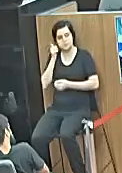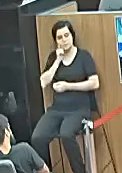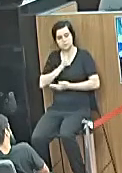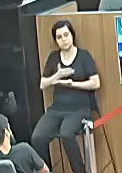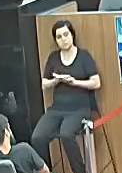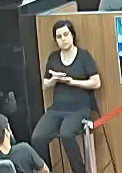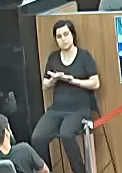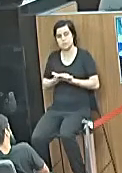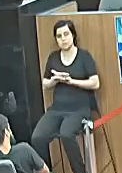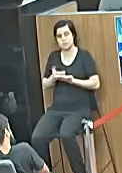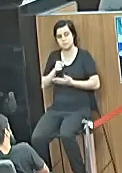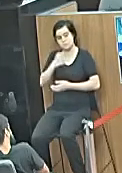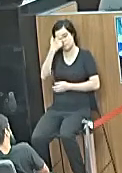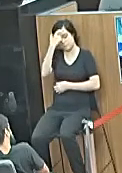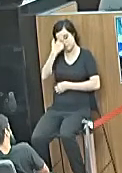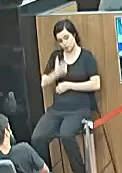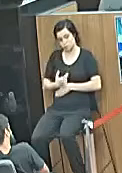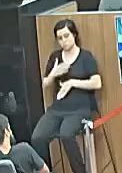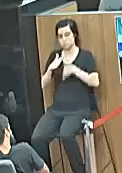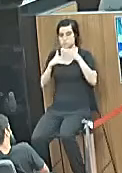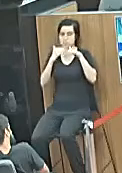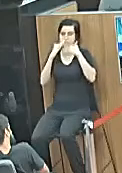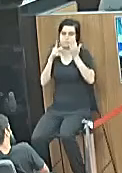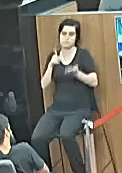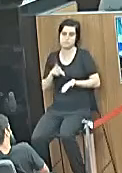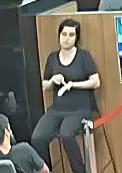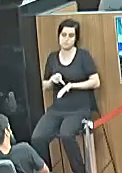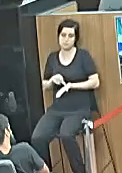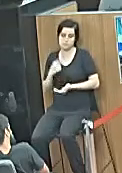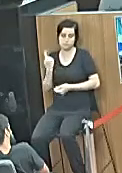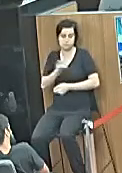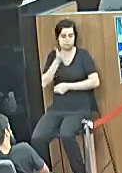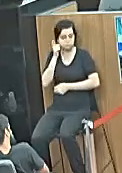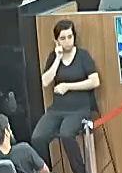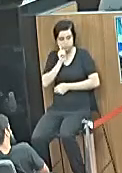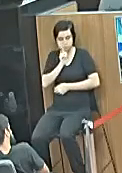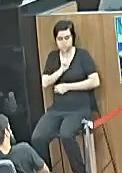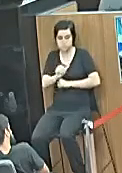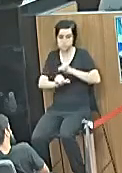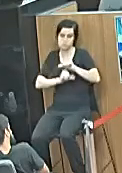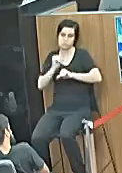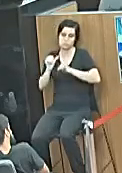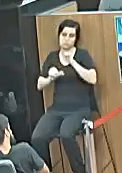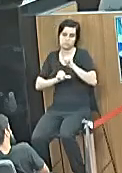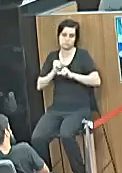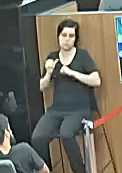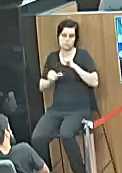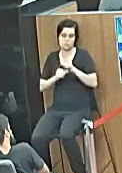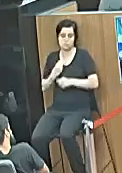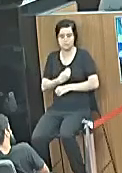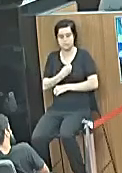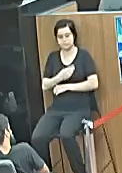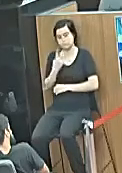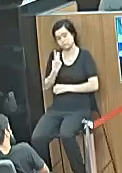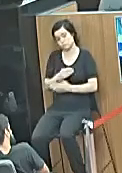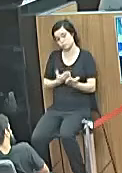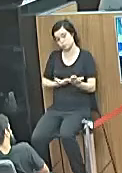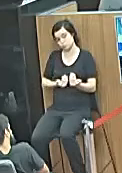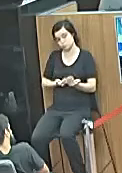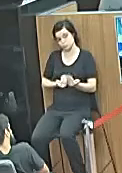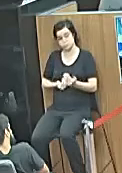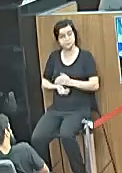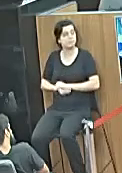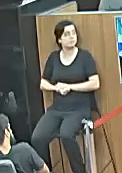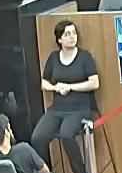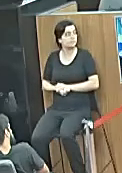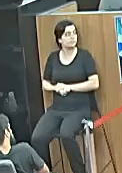tratamento como pessoa em desenvolvimento é pra que a gente possa contribuir para uma mudança de trajetória na vida desse jovem